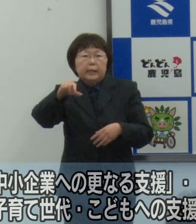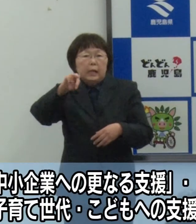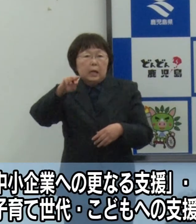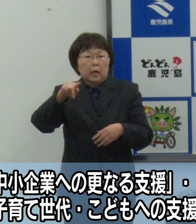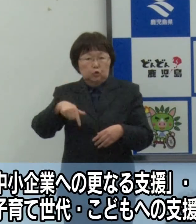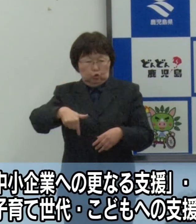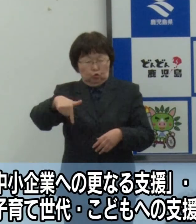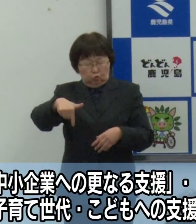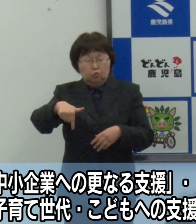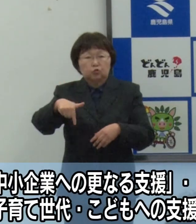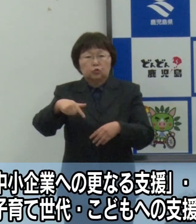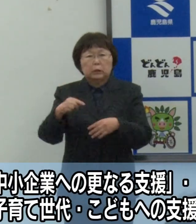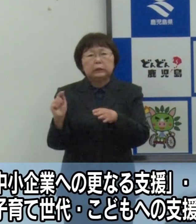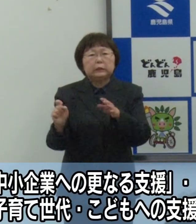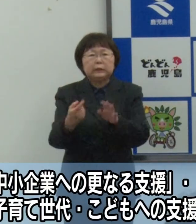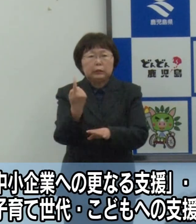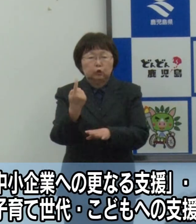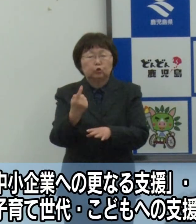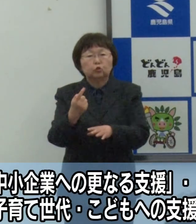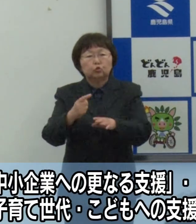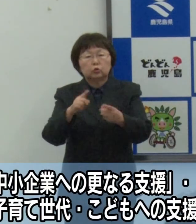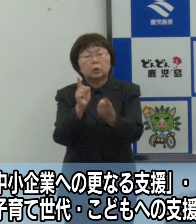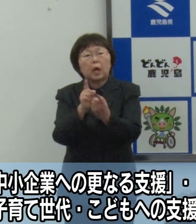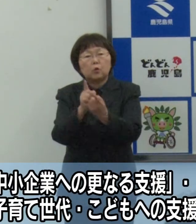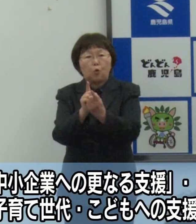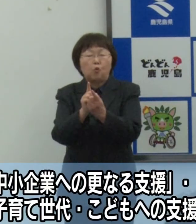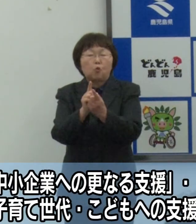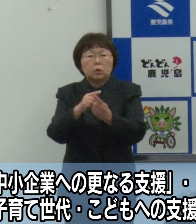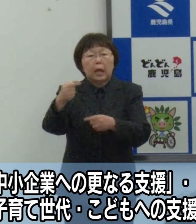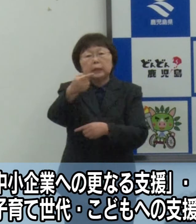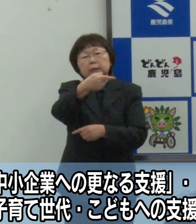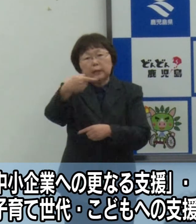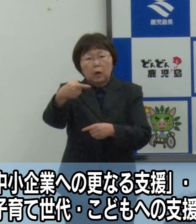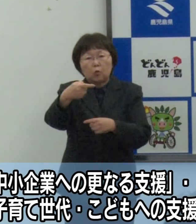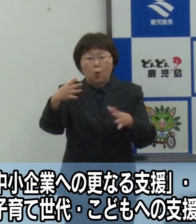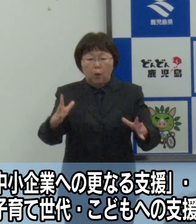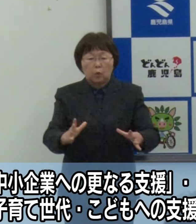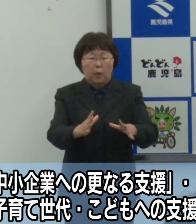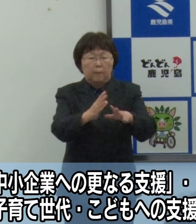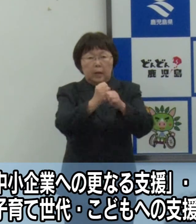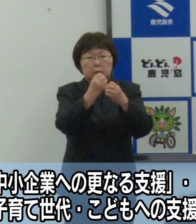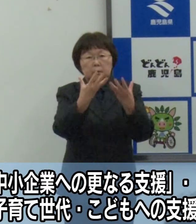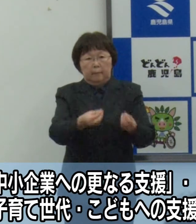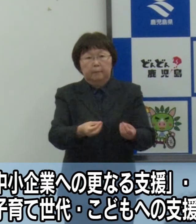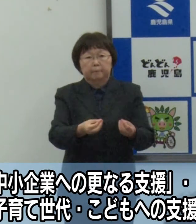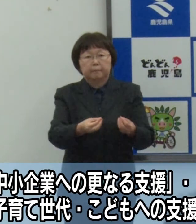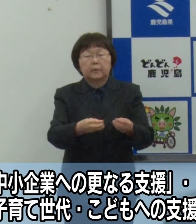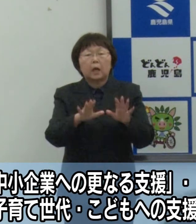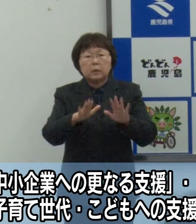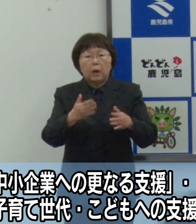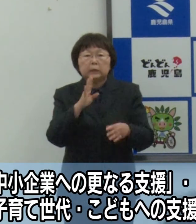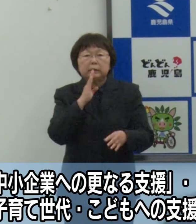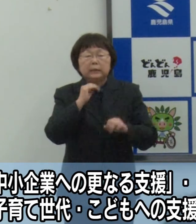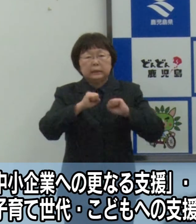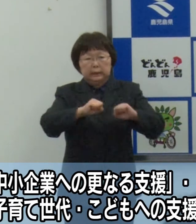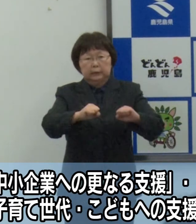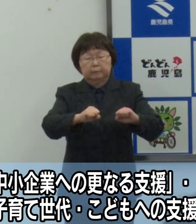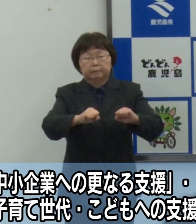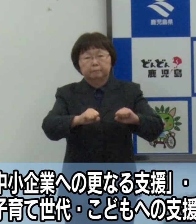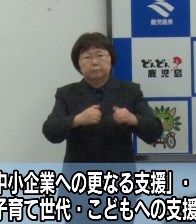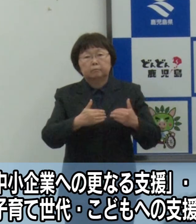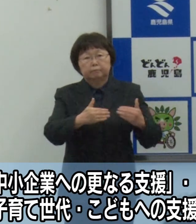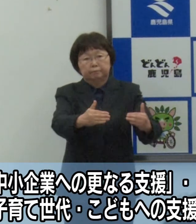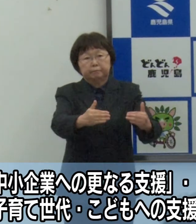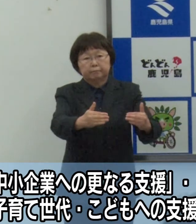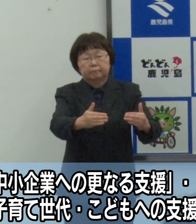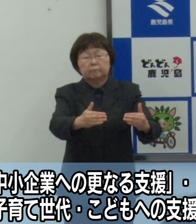中小企業へのさらなる支援、現時点で講じうる需要創出消費喚起策、子育て